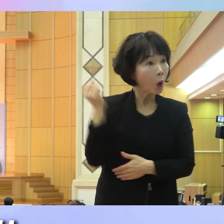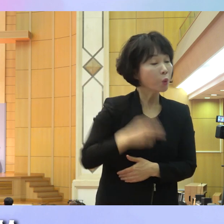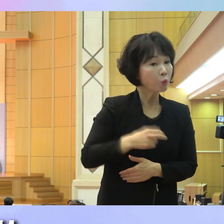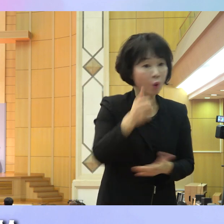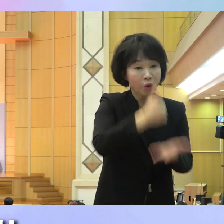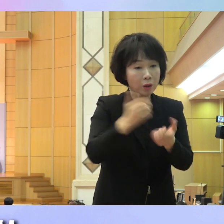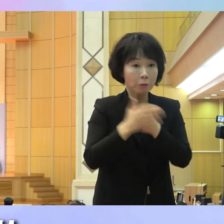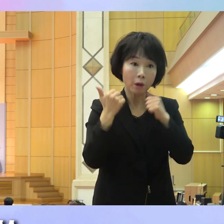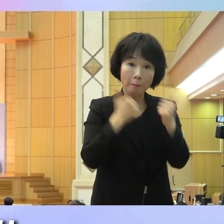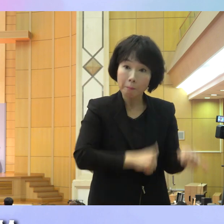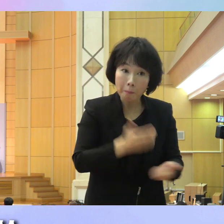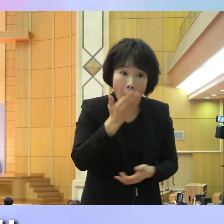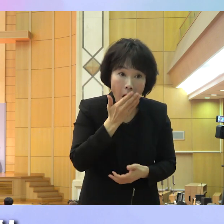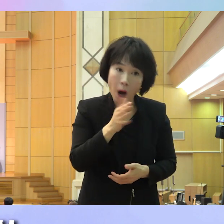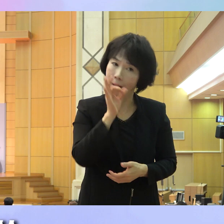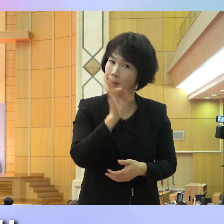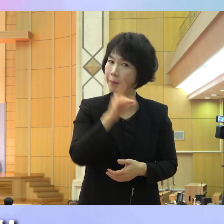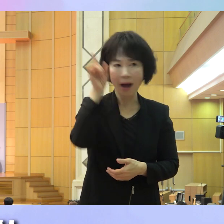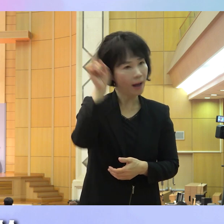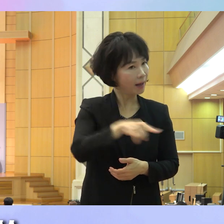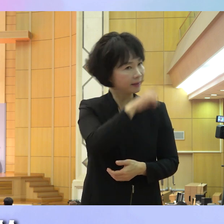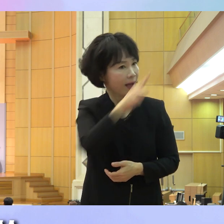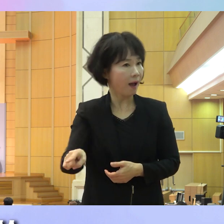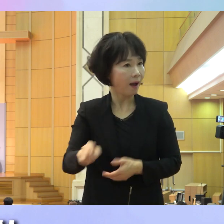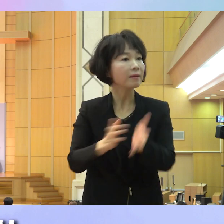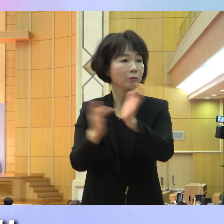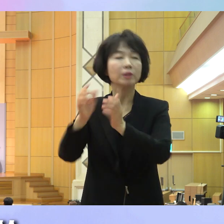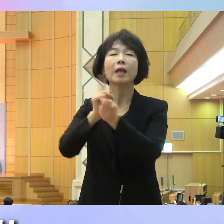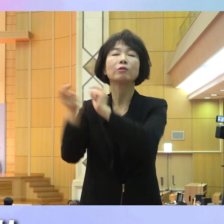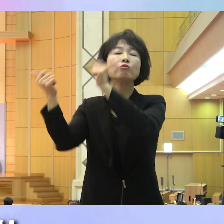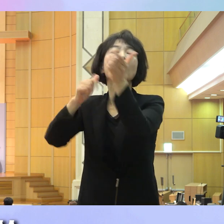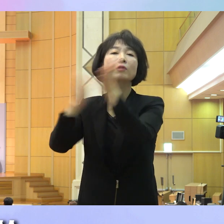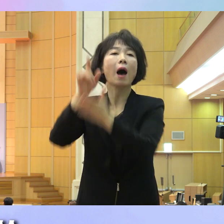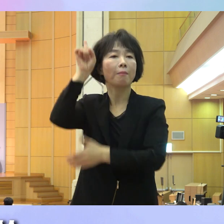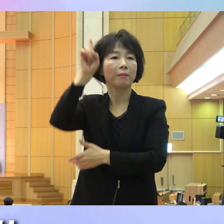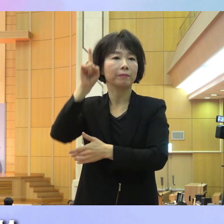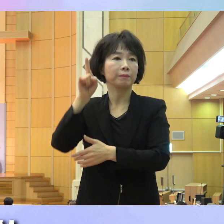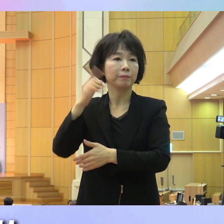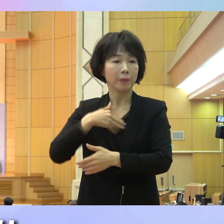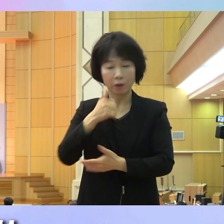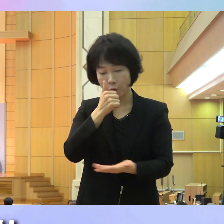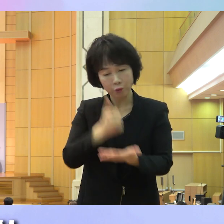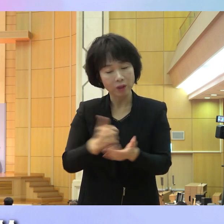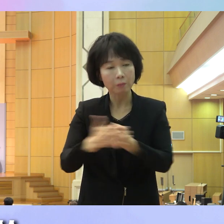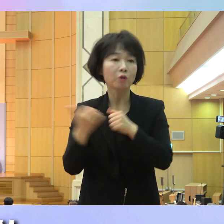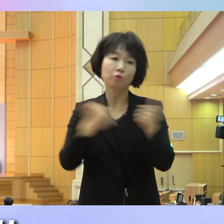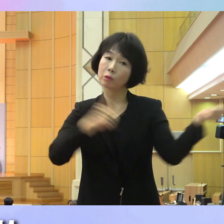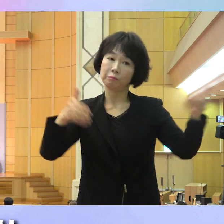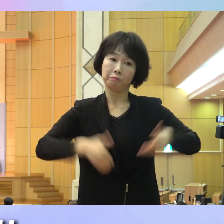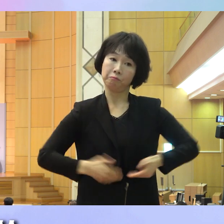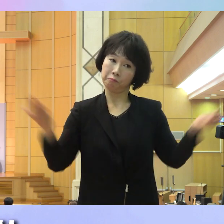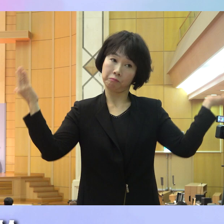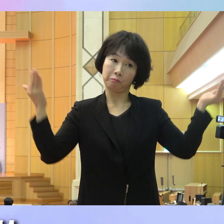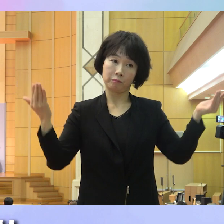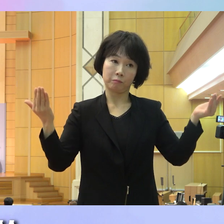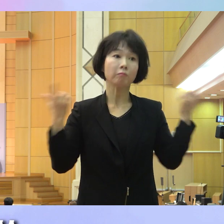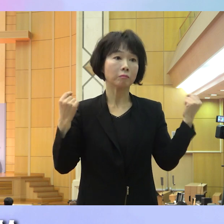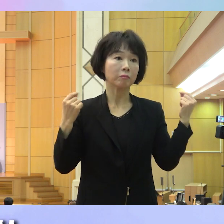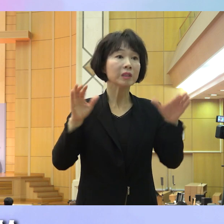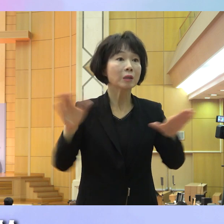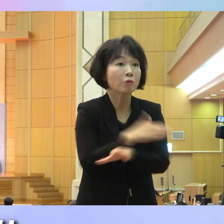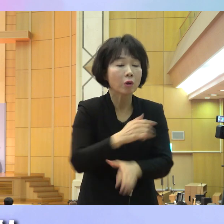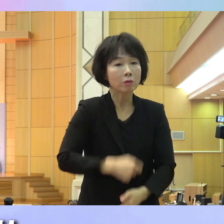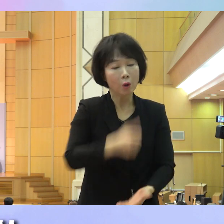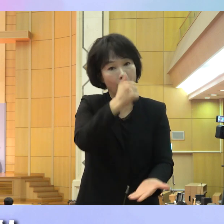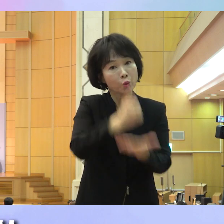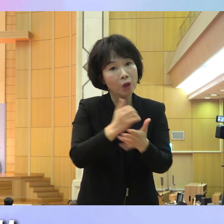말이에요. 이제 의에 대해서 살게 하셨습니다. 이제는 죄인으로 사는 것이 아니라